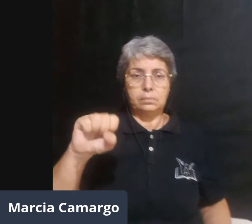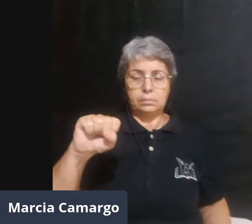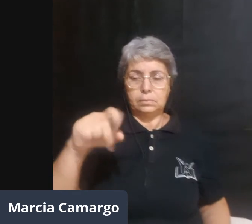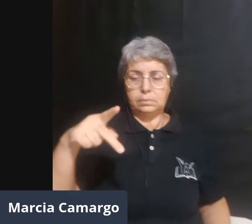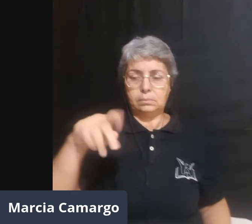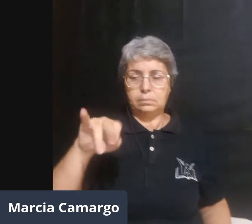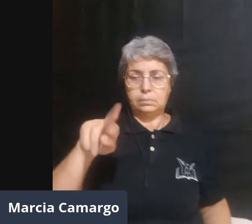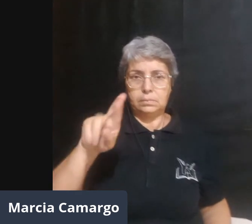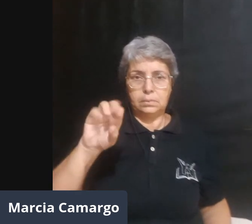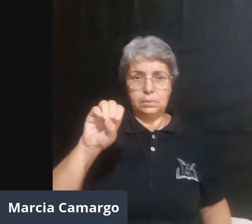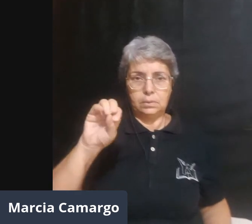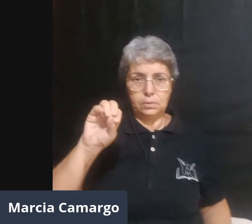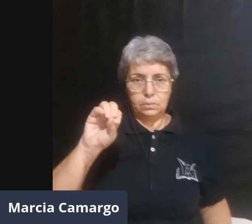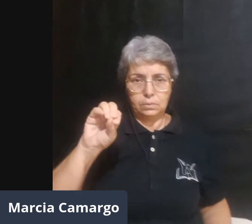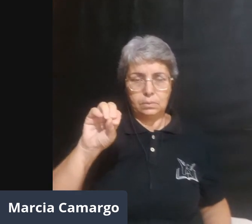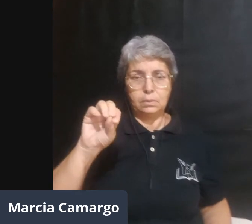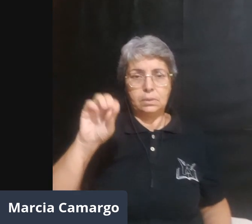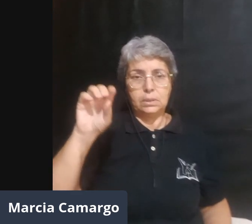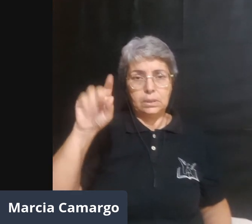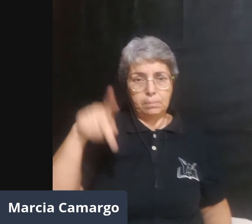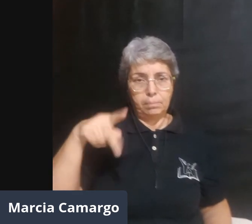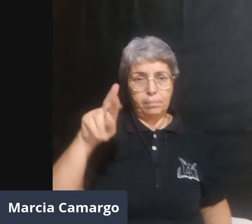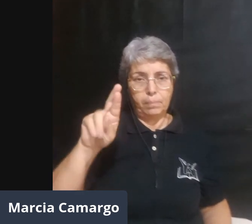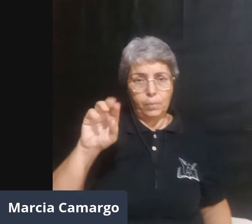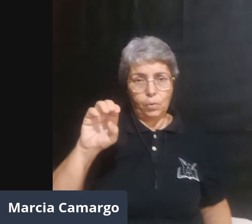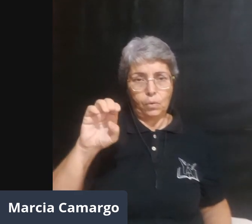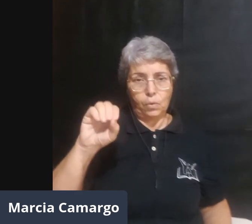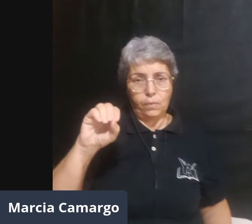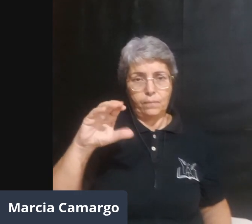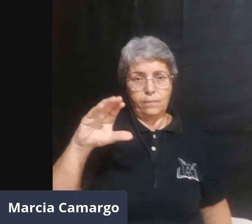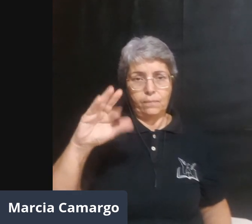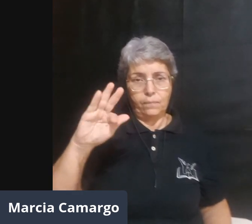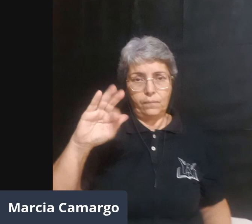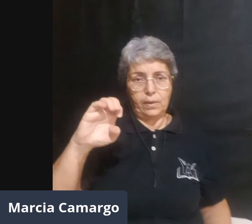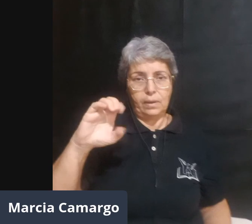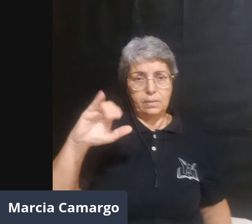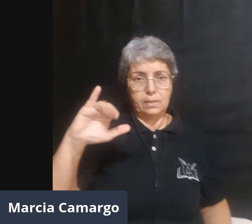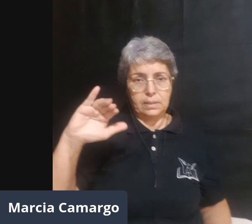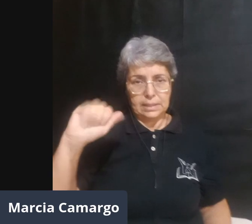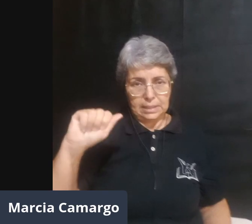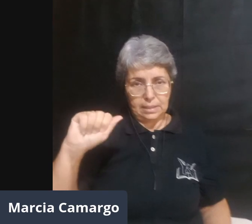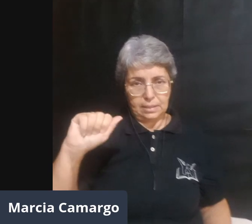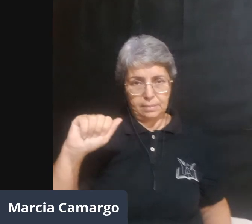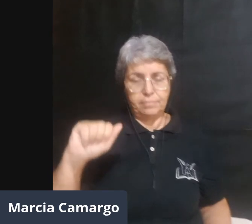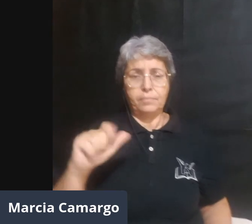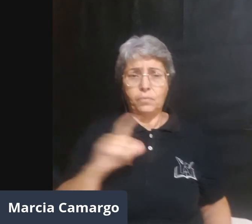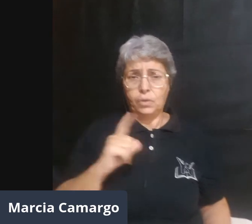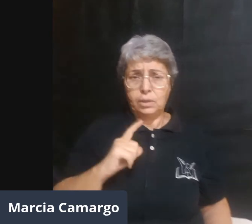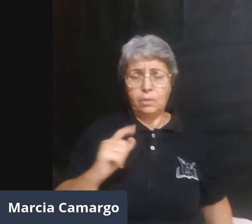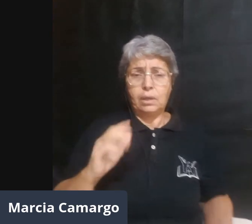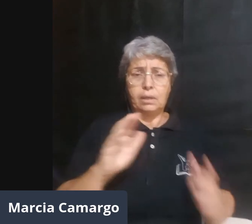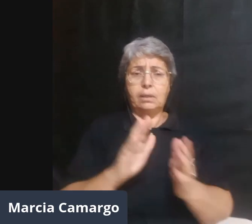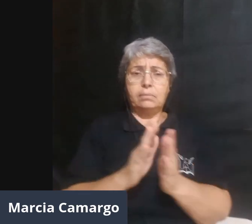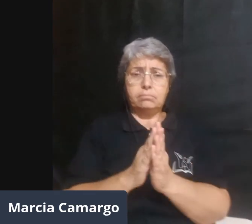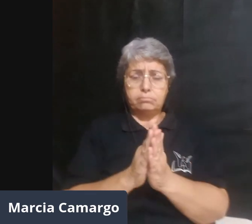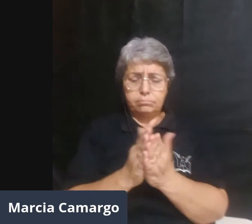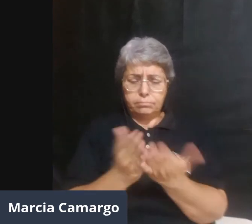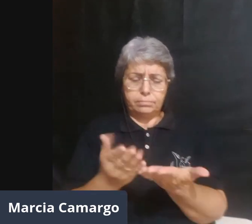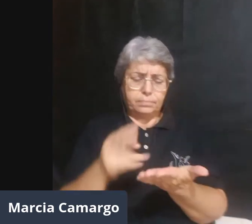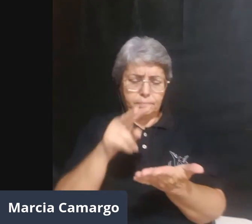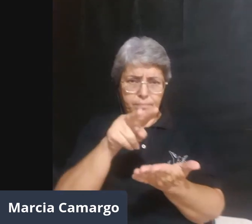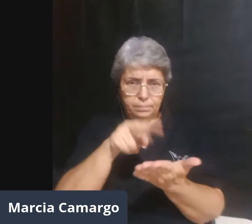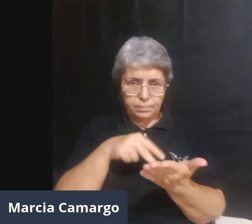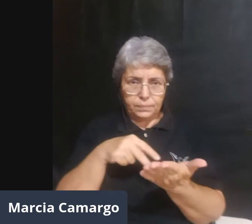cuidado especial de Deus, com orientações diretas de como interpretar as passagens bíblicas e os passos que deveriam